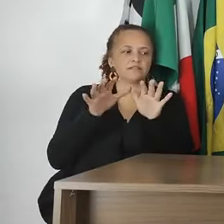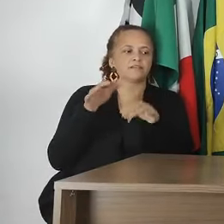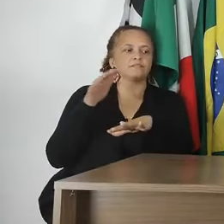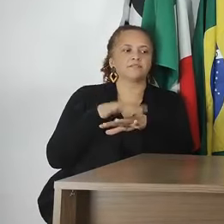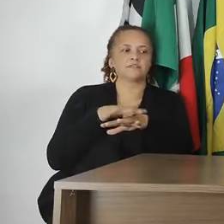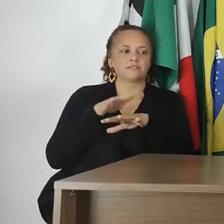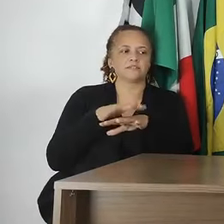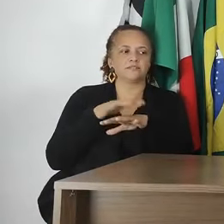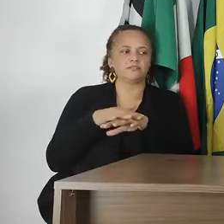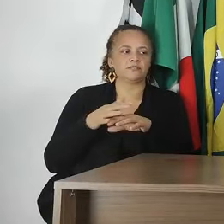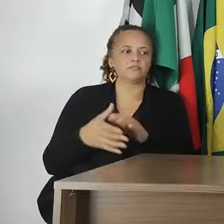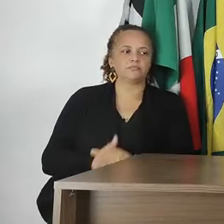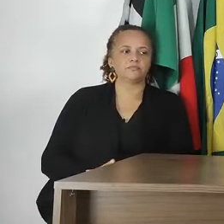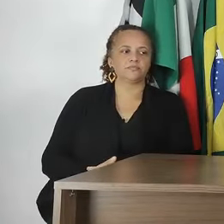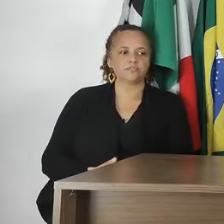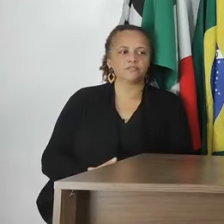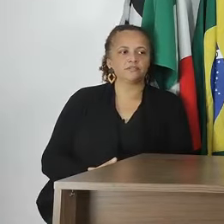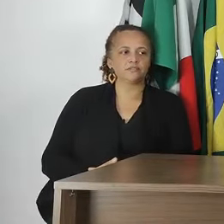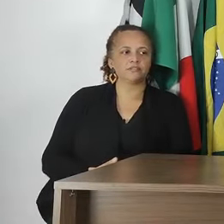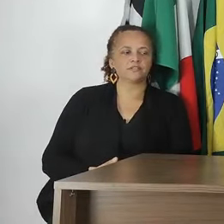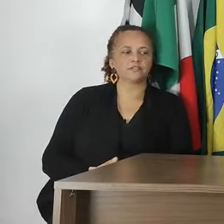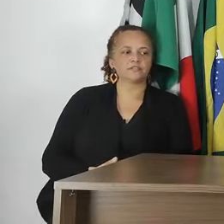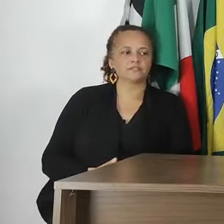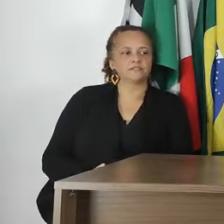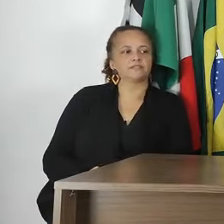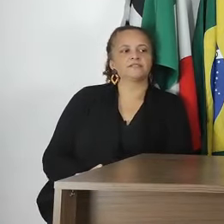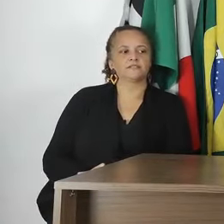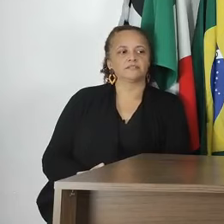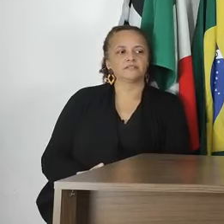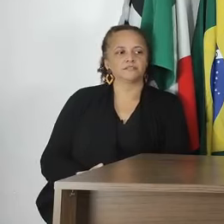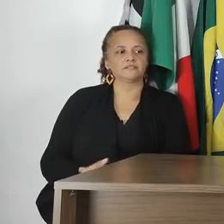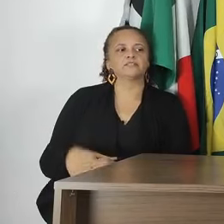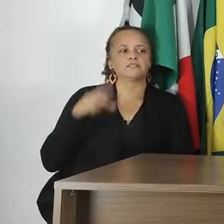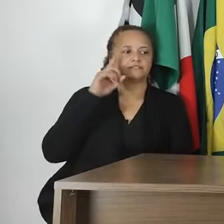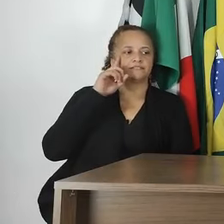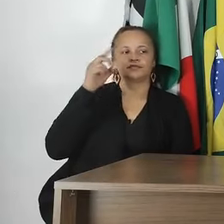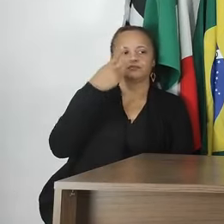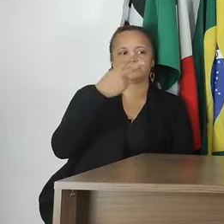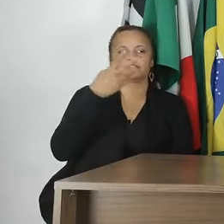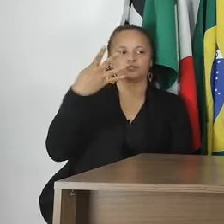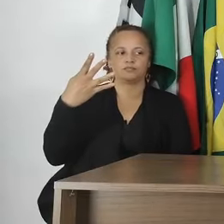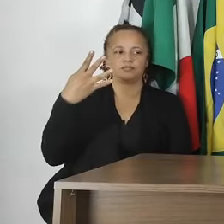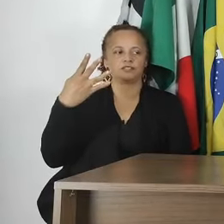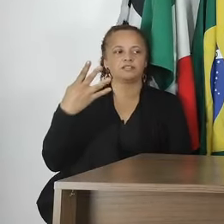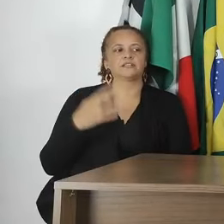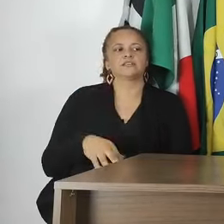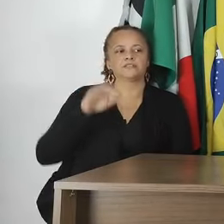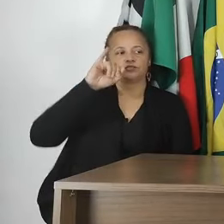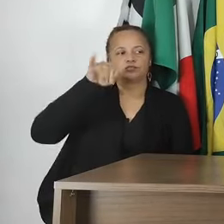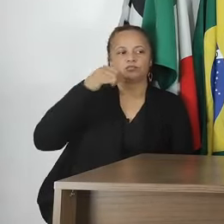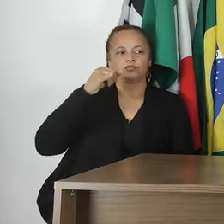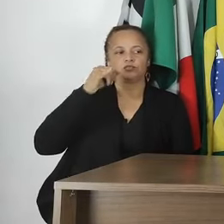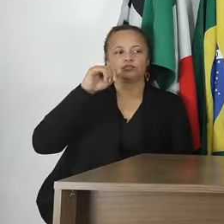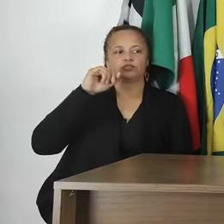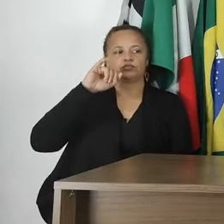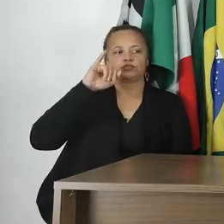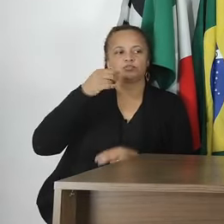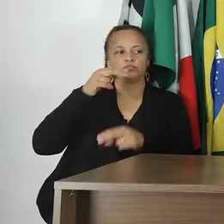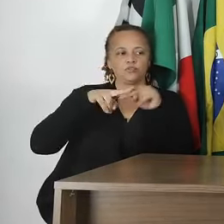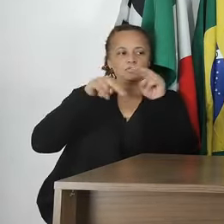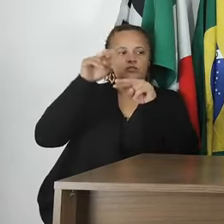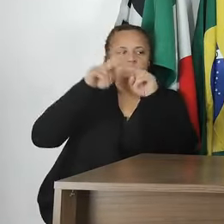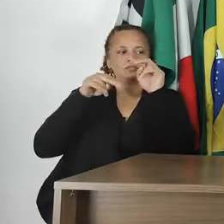Participe. Domingo agora. E dia 24/6, a partir das 19 horas, a